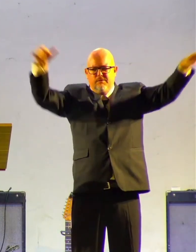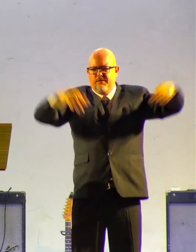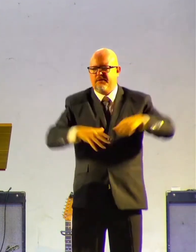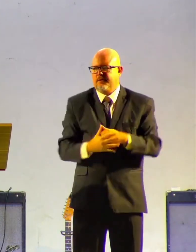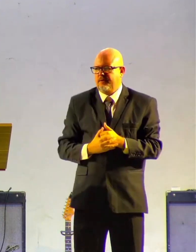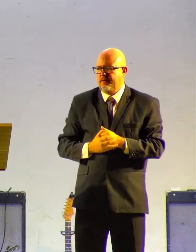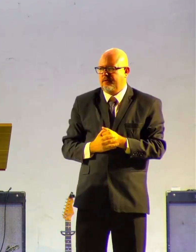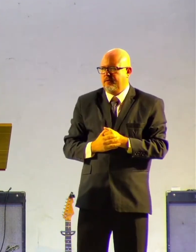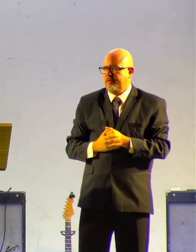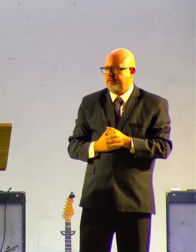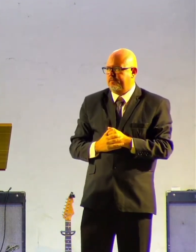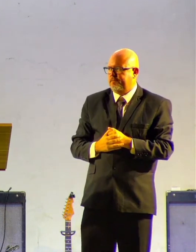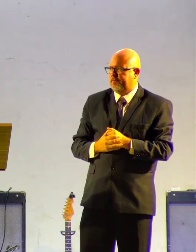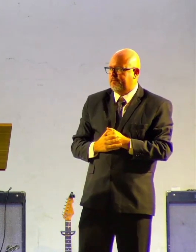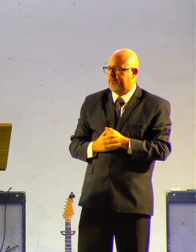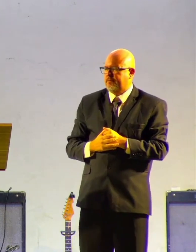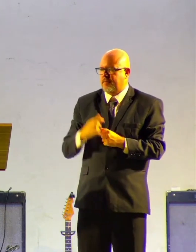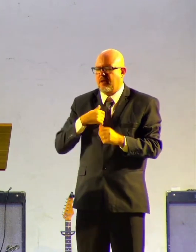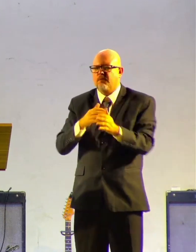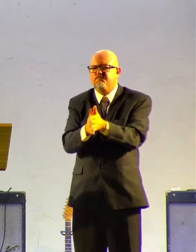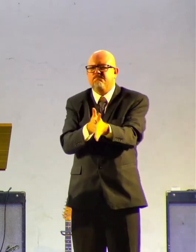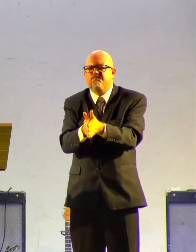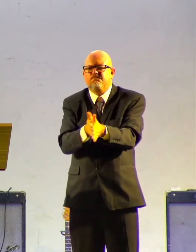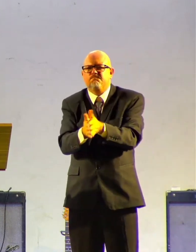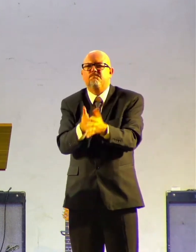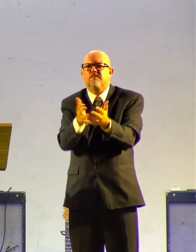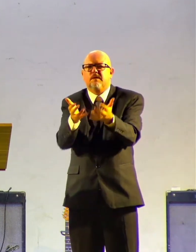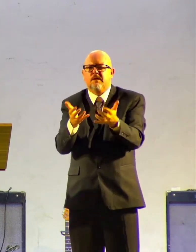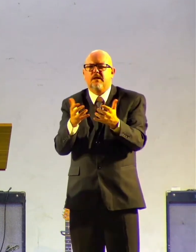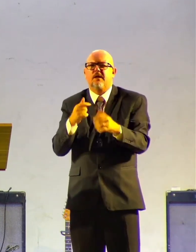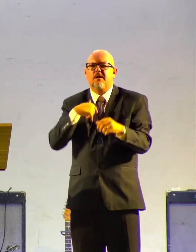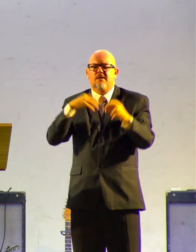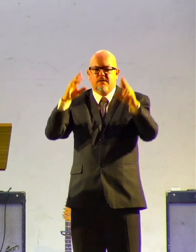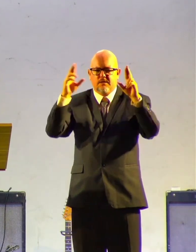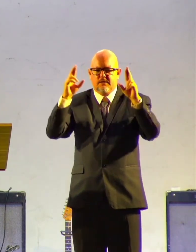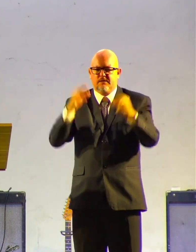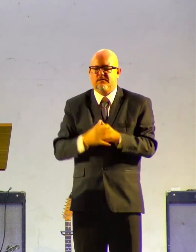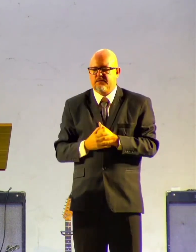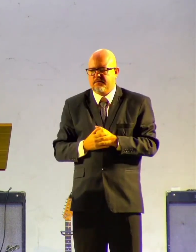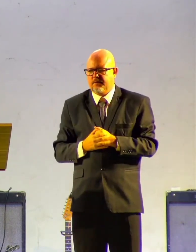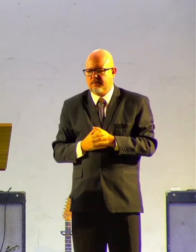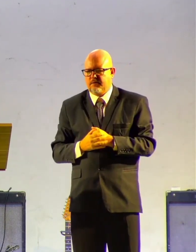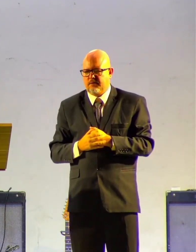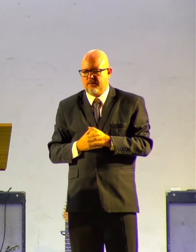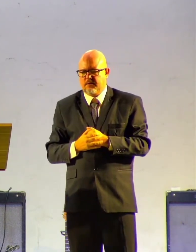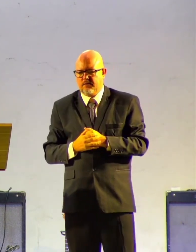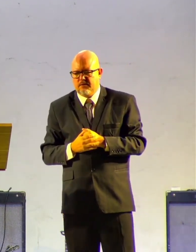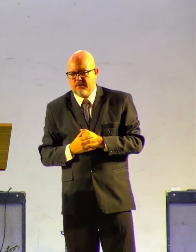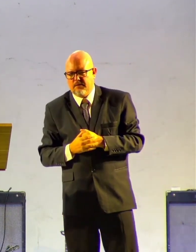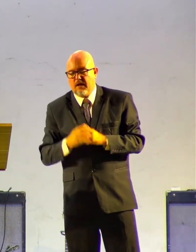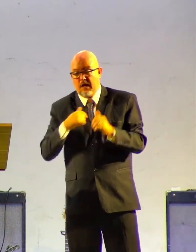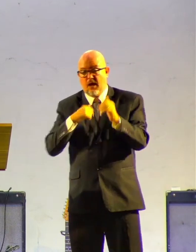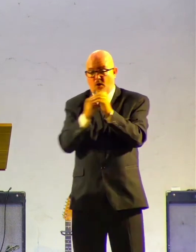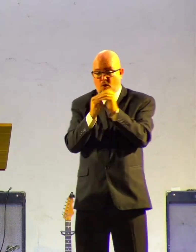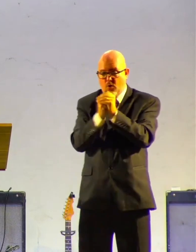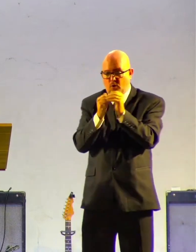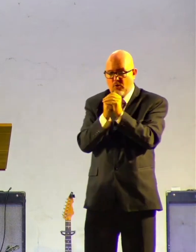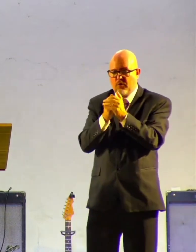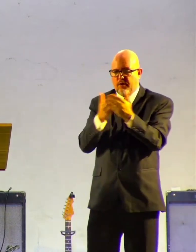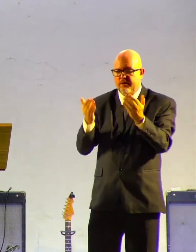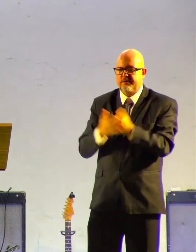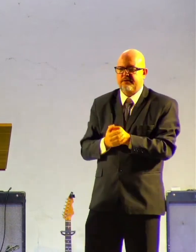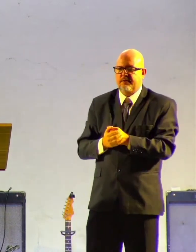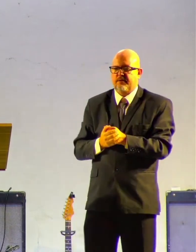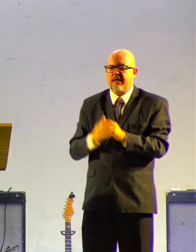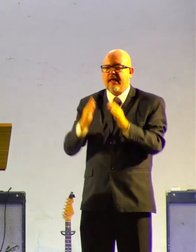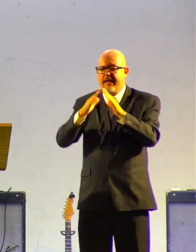águas. Eu anseio por isso, irmãos. Eu espero isso. E a minha oração